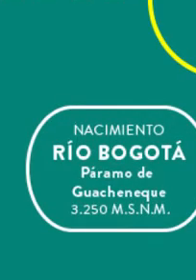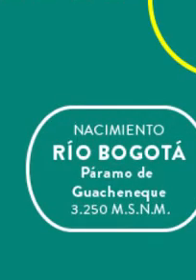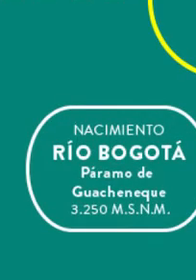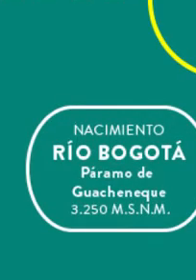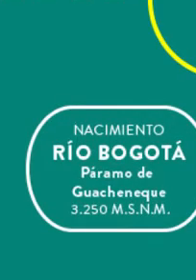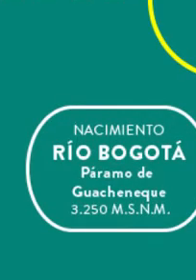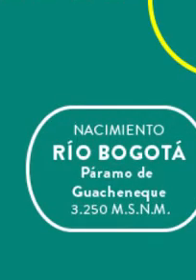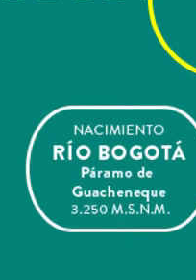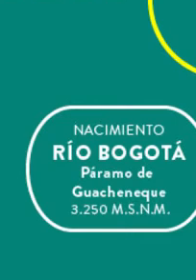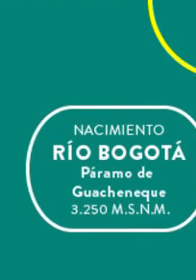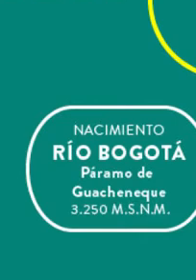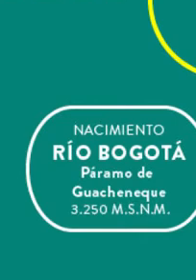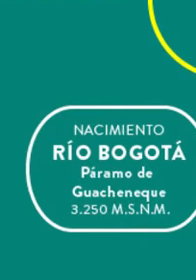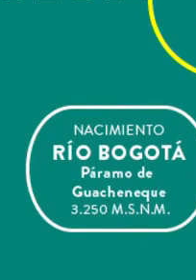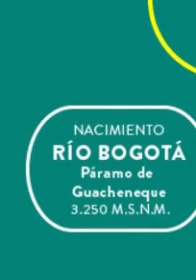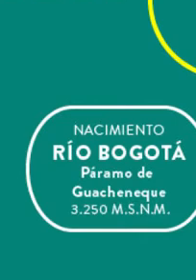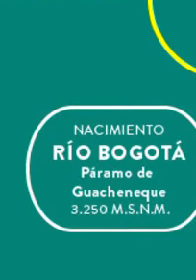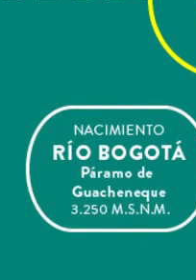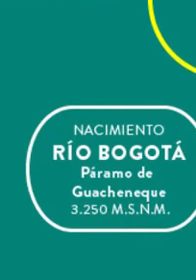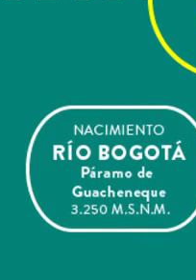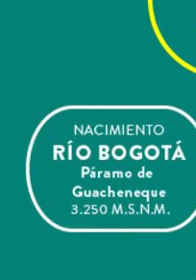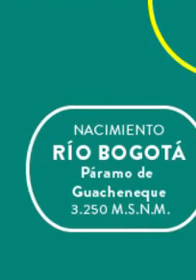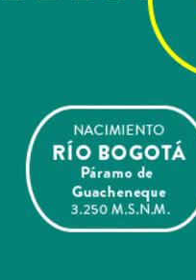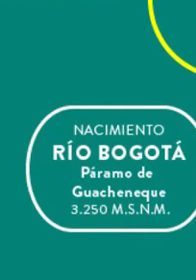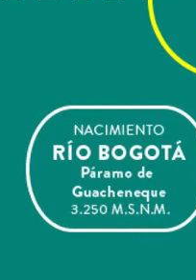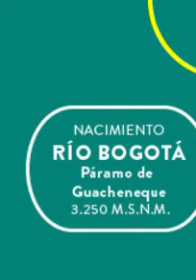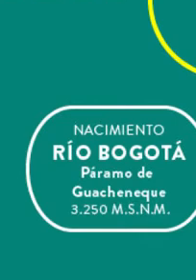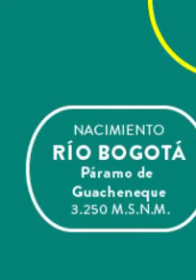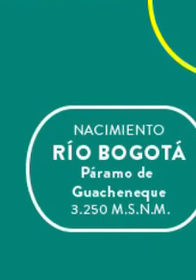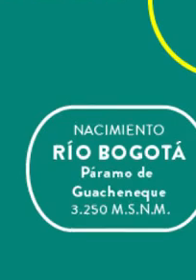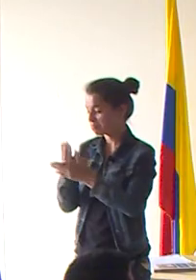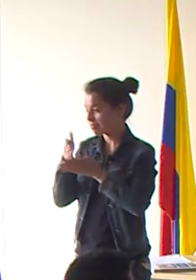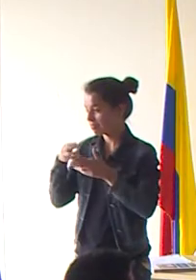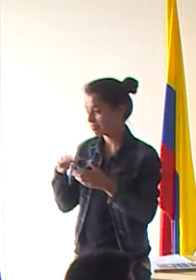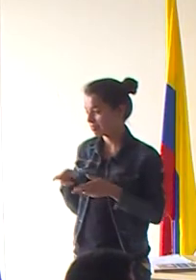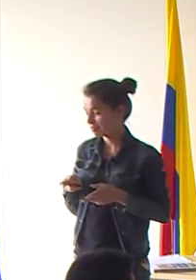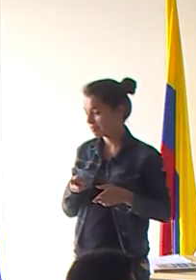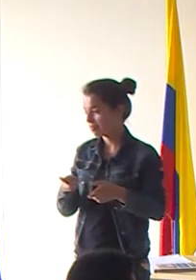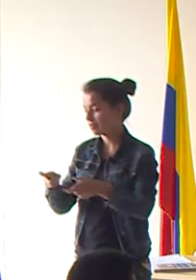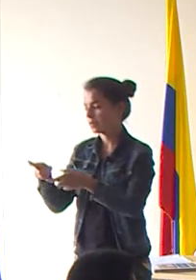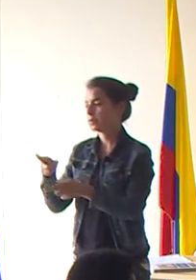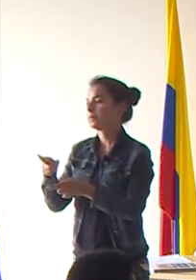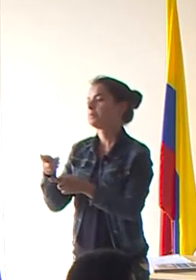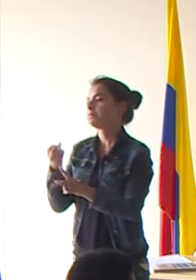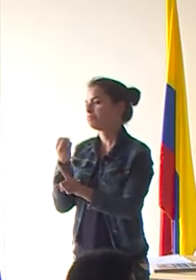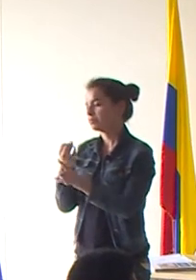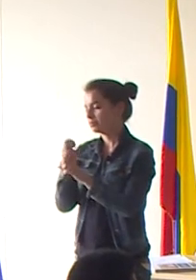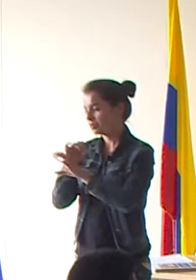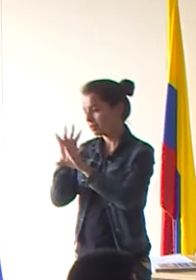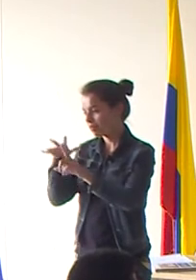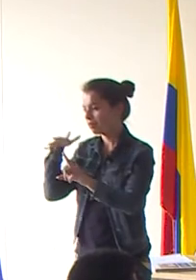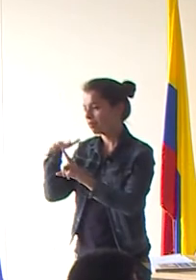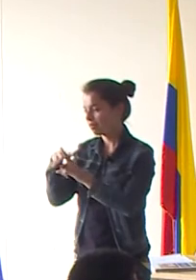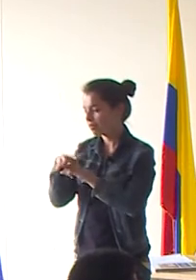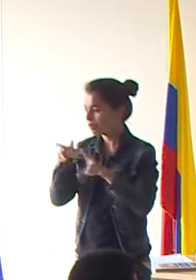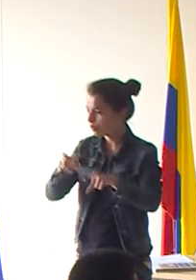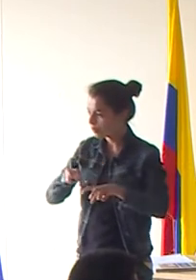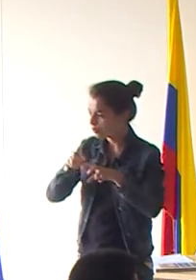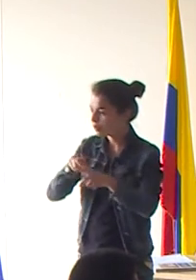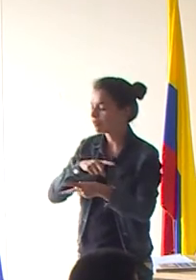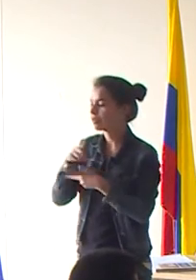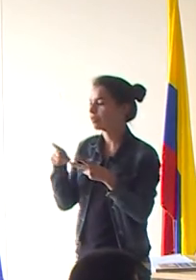tres cuencas cada una bombardeada con muchísimos fenómenos desde los cultivos los agroquímicos los